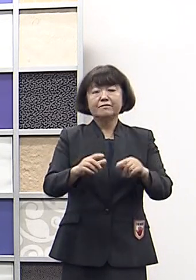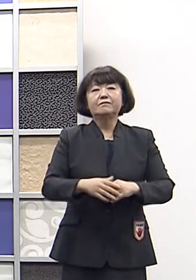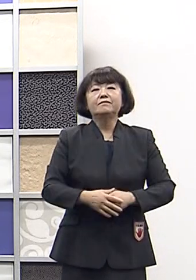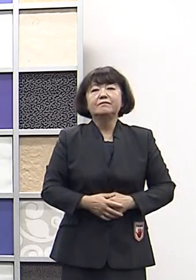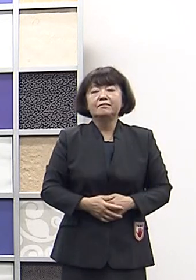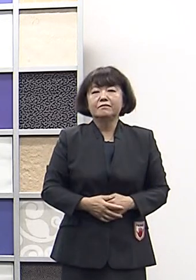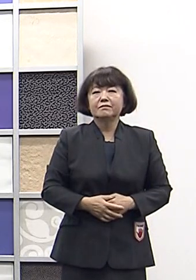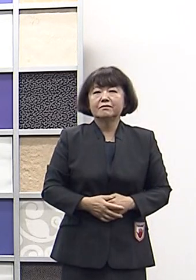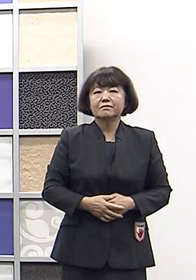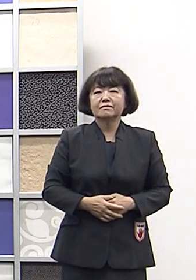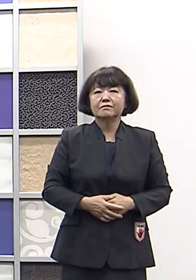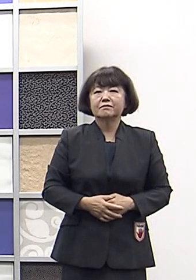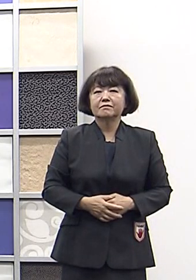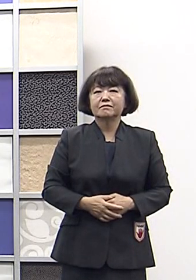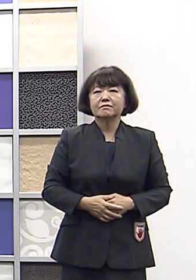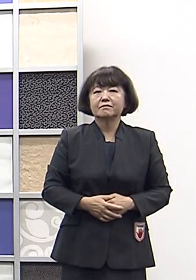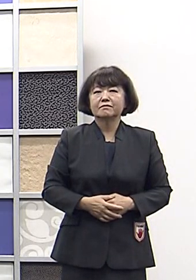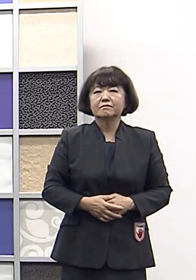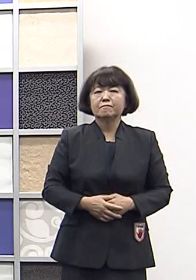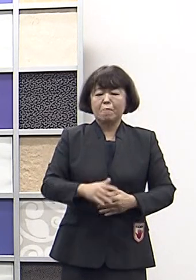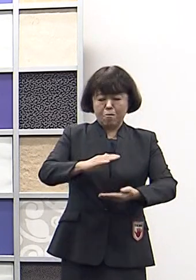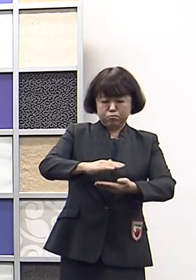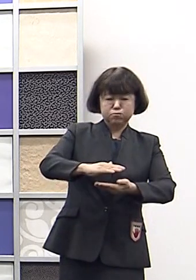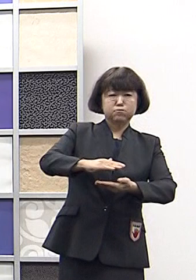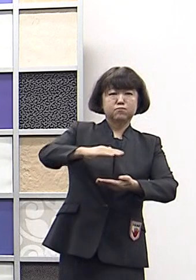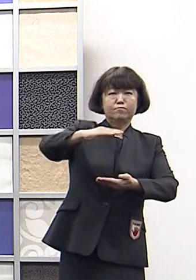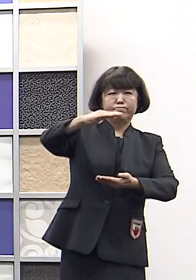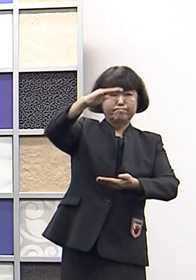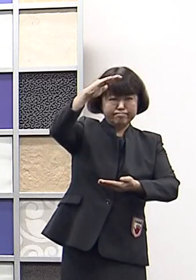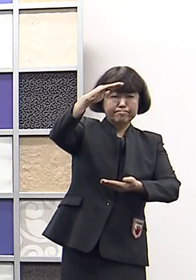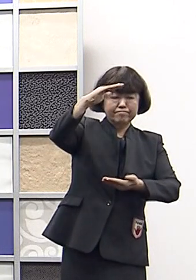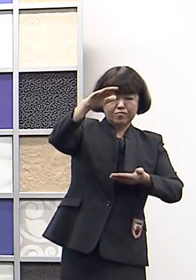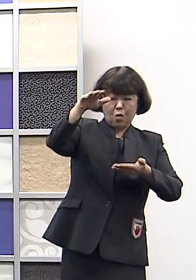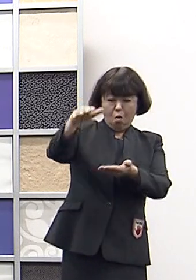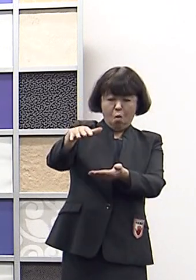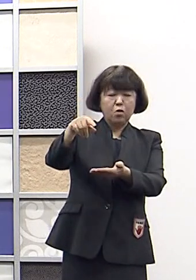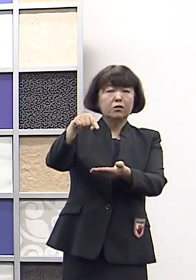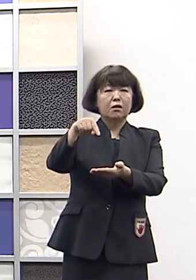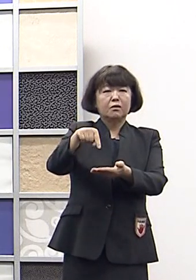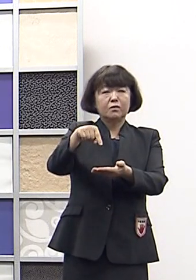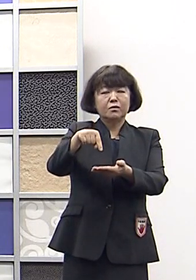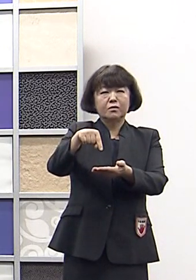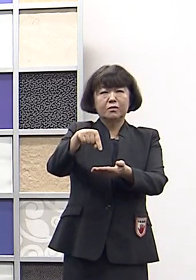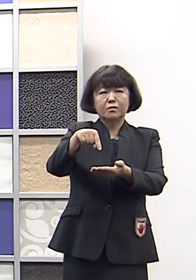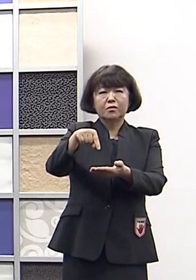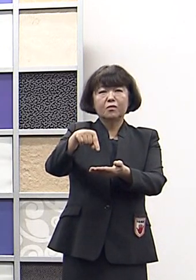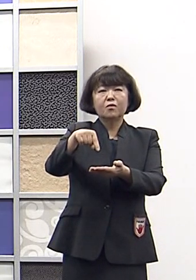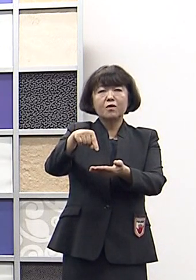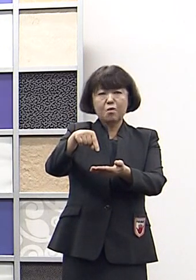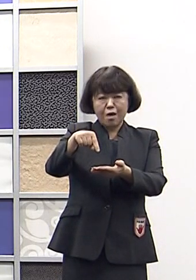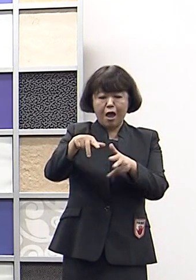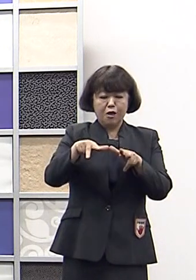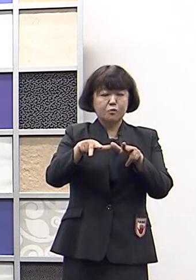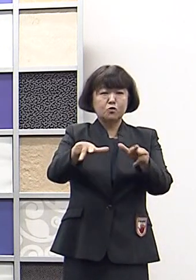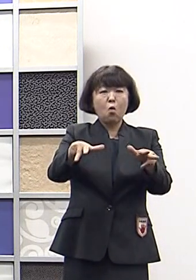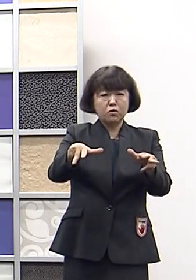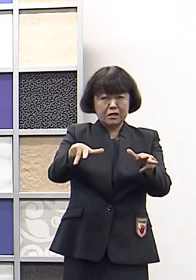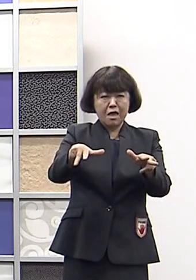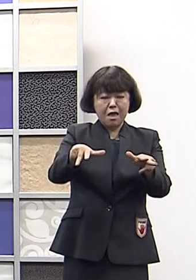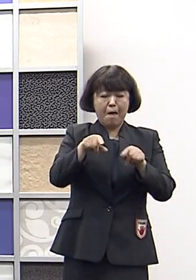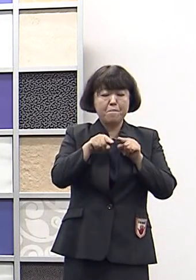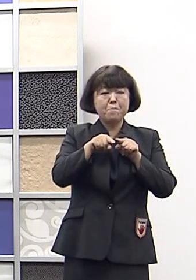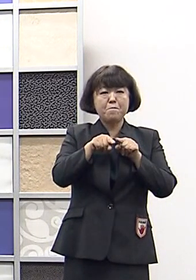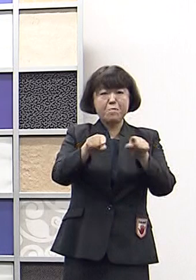まず限度量を超えて、置いているということに対しては、これは行政命令を発出